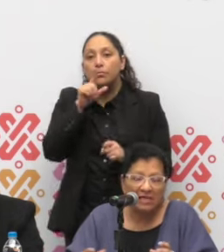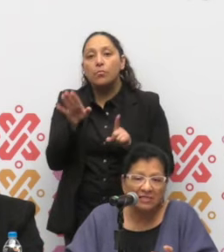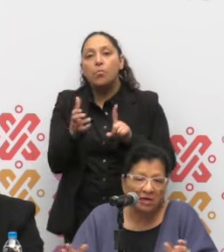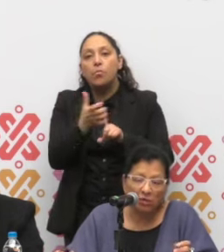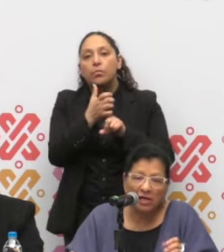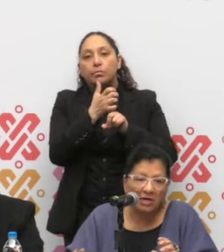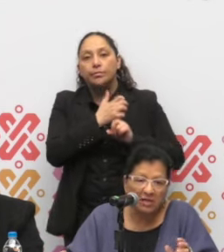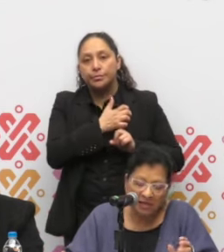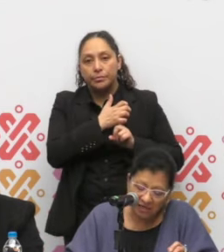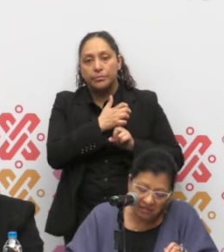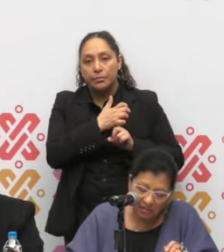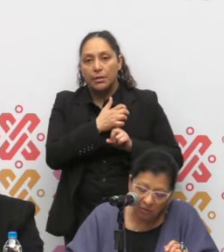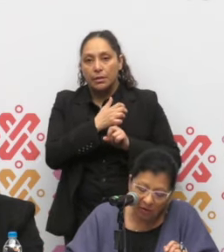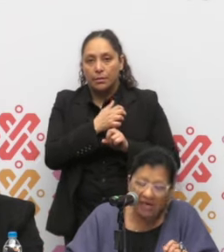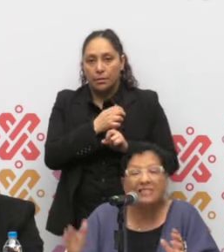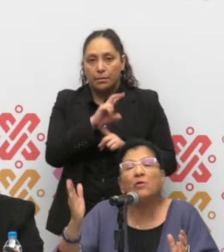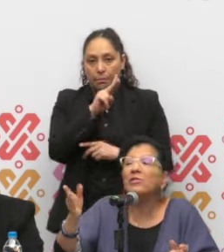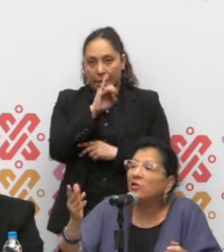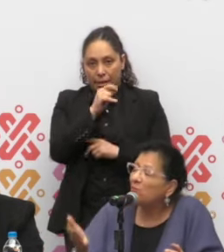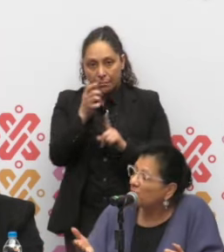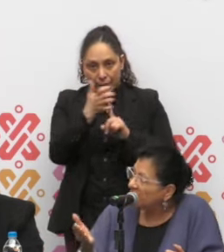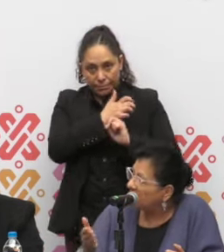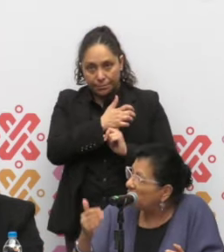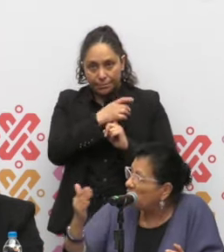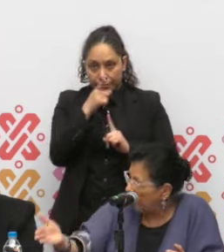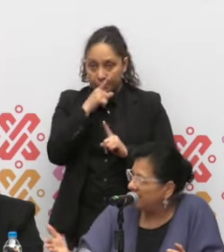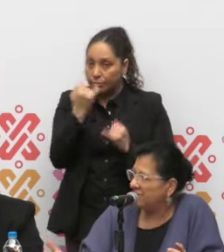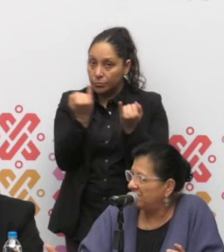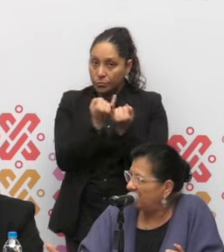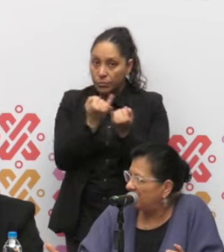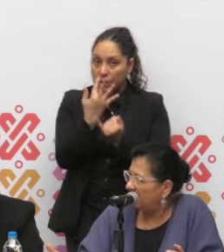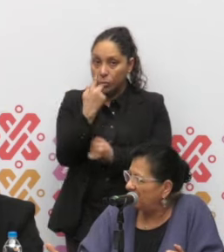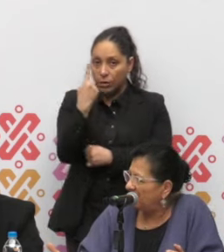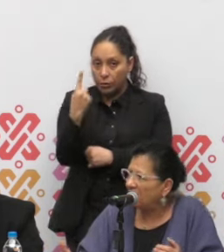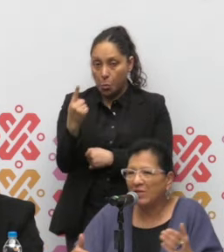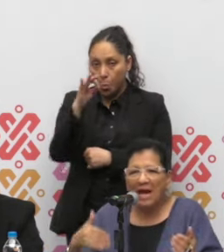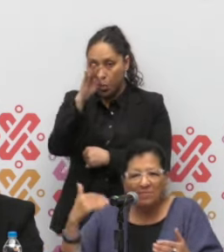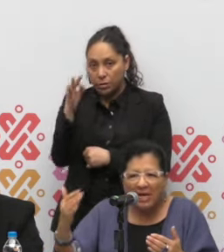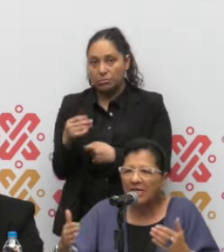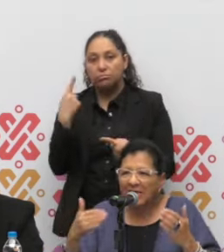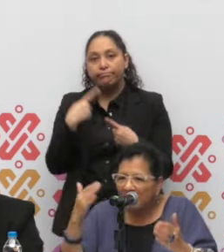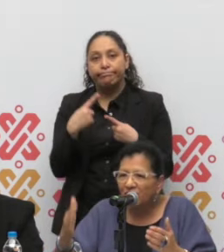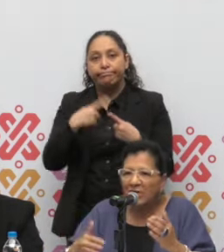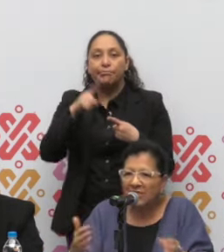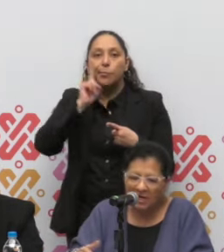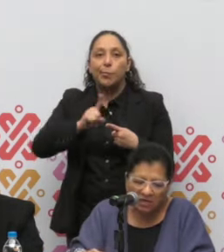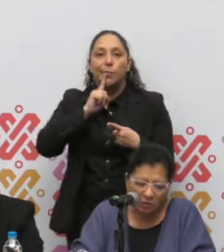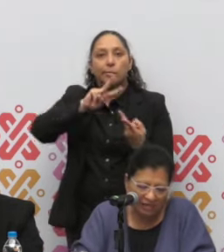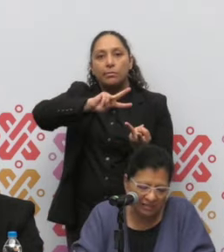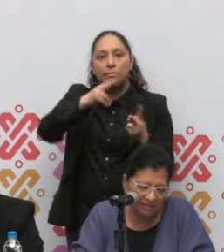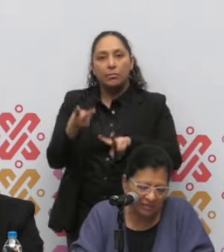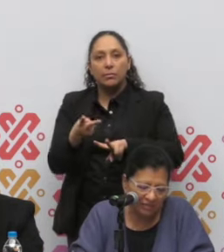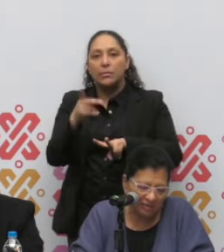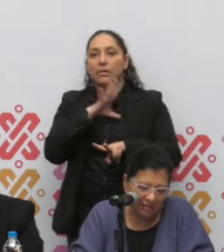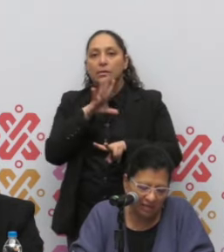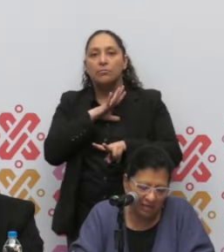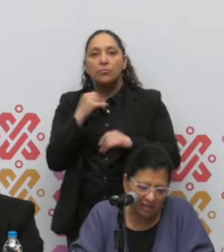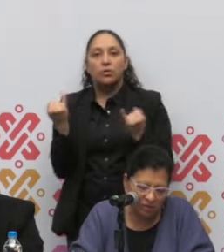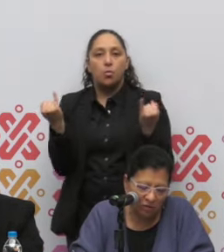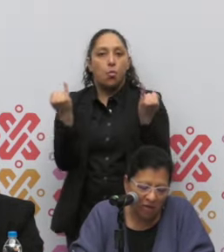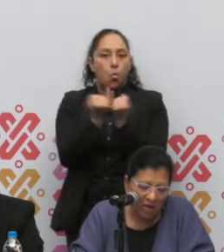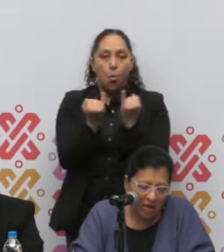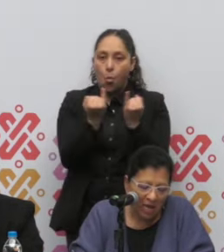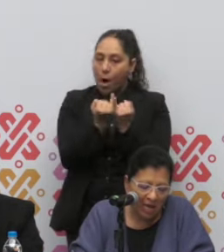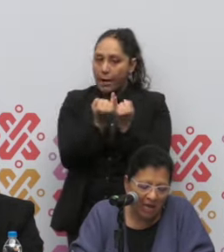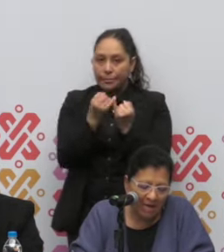trata, en esta lógica de análisis igual, el 51% mujeres. Pues cambia y tenemos que tener igual estas